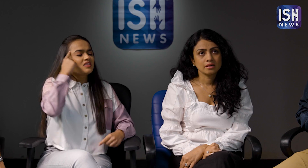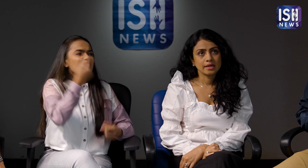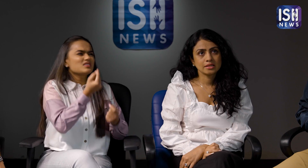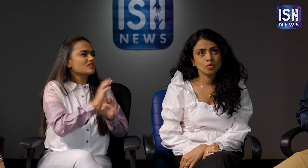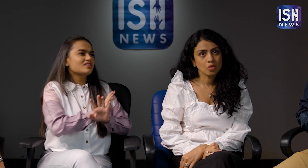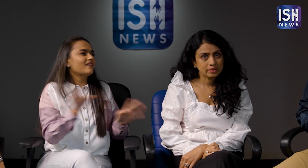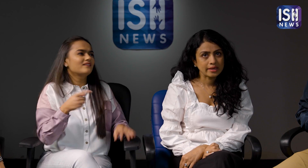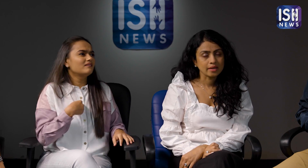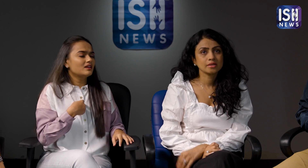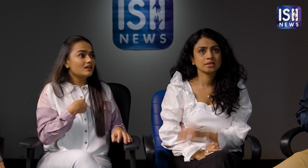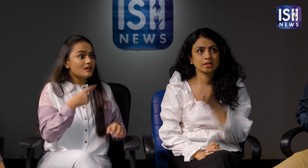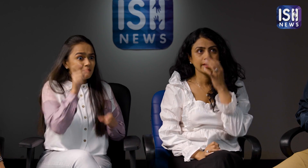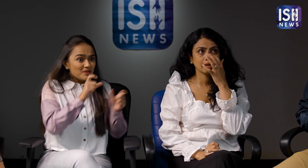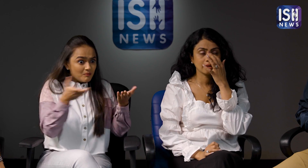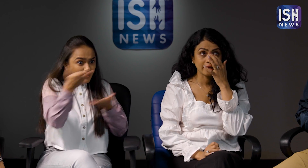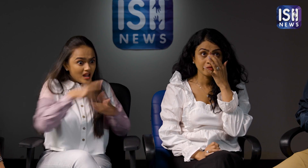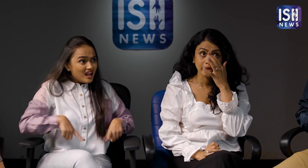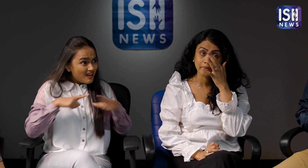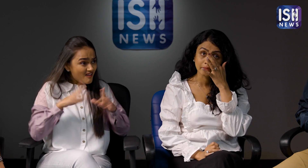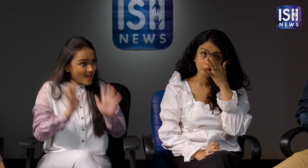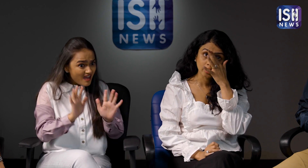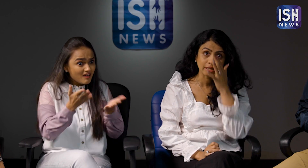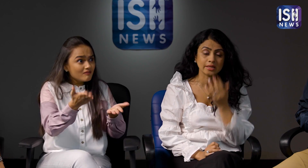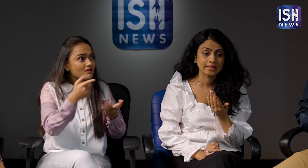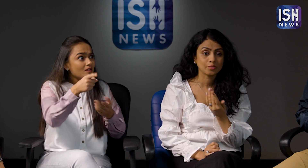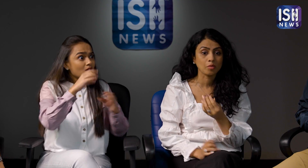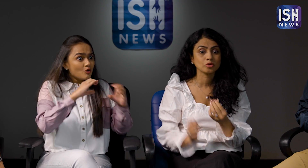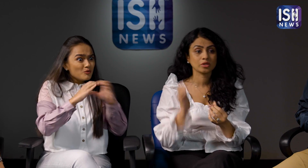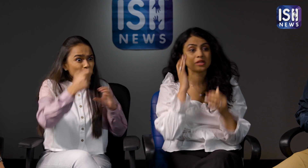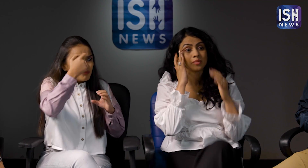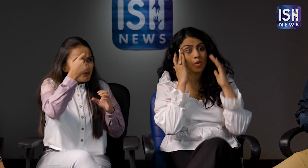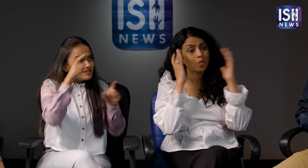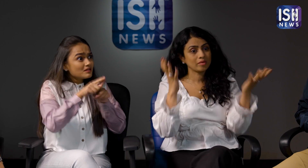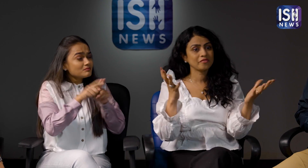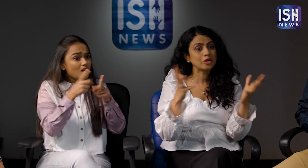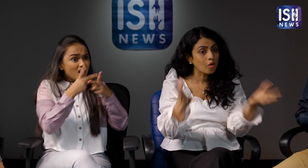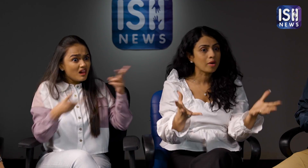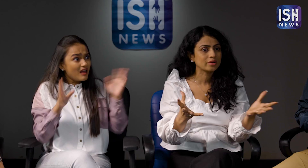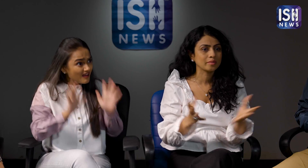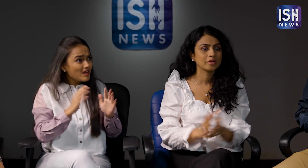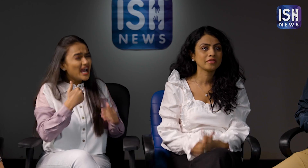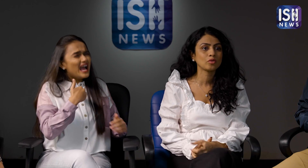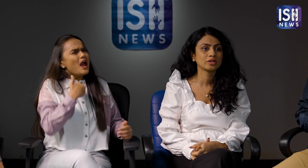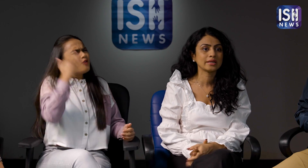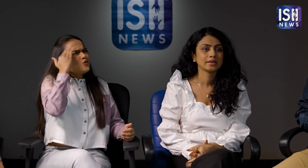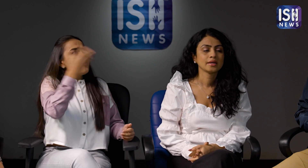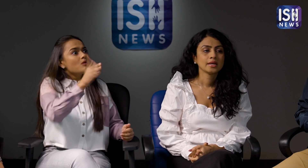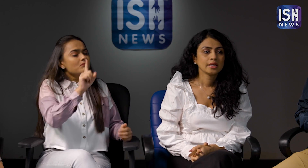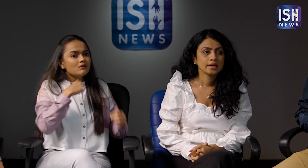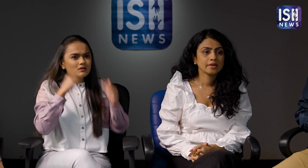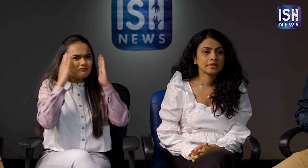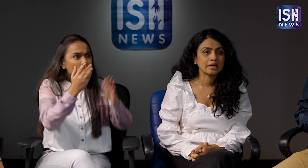कि ऐसे लोग होते हैं जिनके लाइफ में कम्युनिकेशन के ऐसे प्रॉब्लम्स होते हैं. मतलब वी नो अबाउट दैम बट वी डोंट